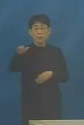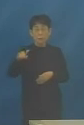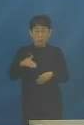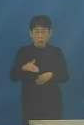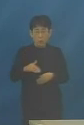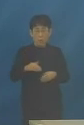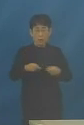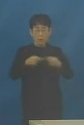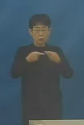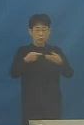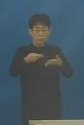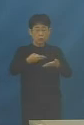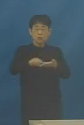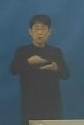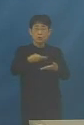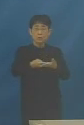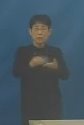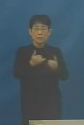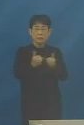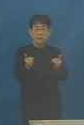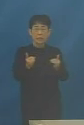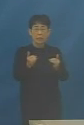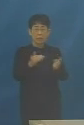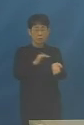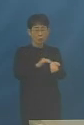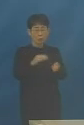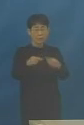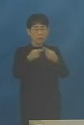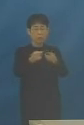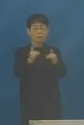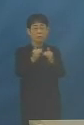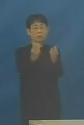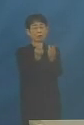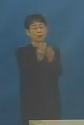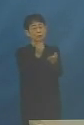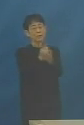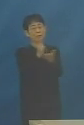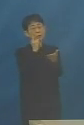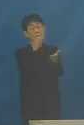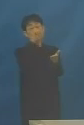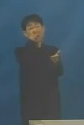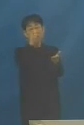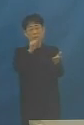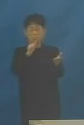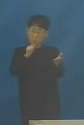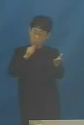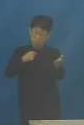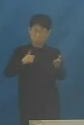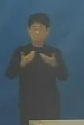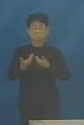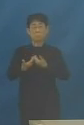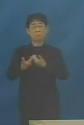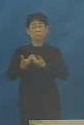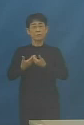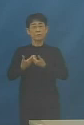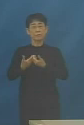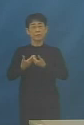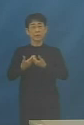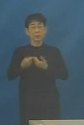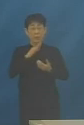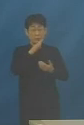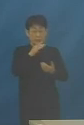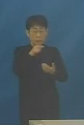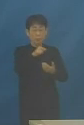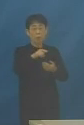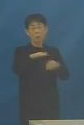というふうに言われるのには非常に違和感がありますやっぱりの感染者の数の指標というものも大事にし